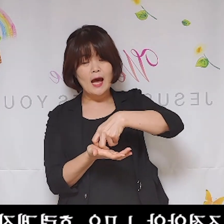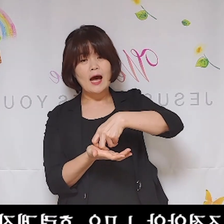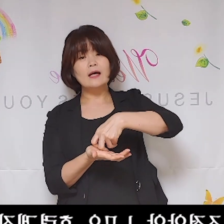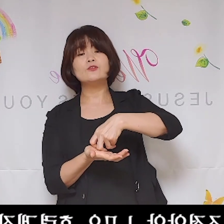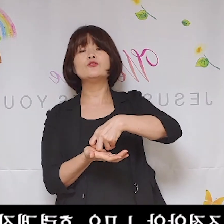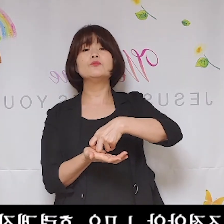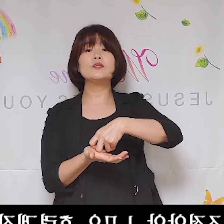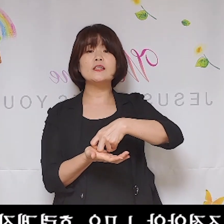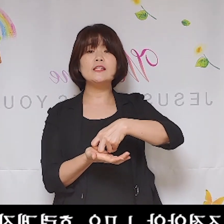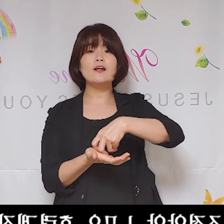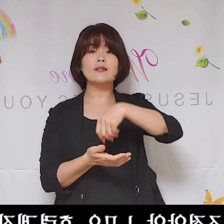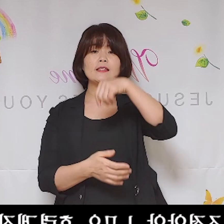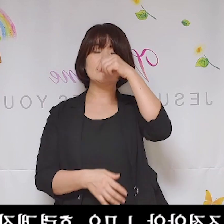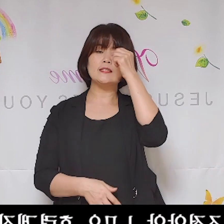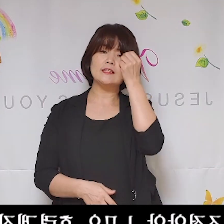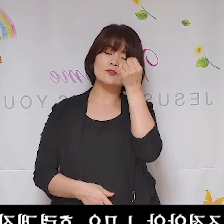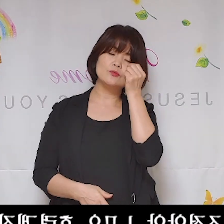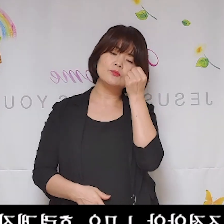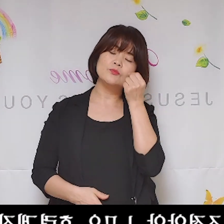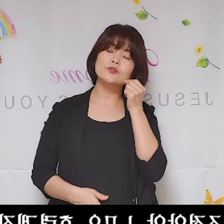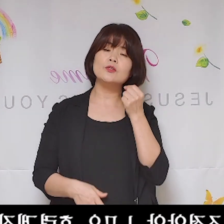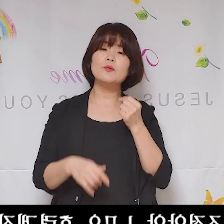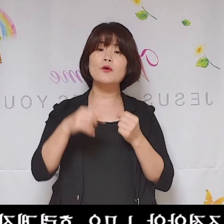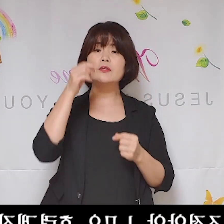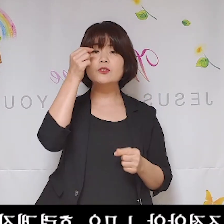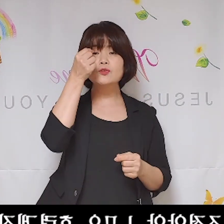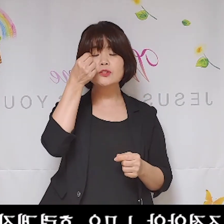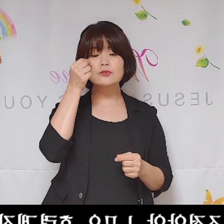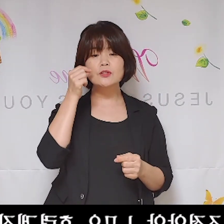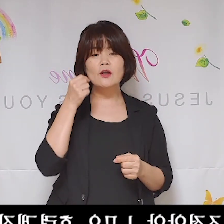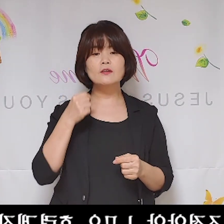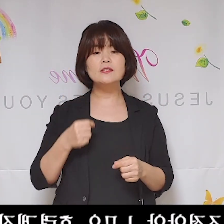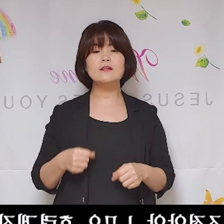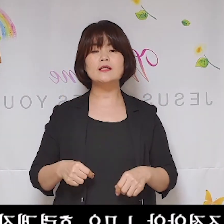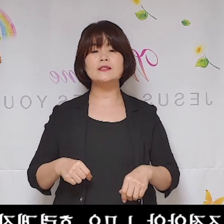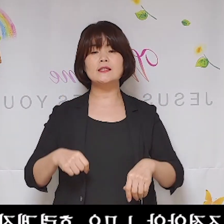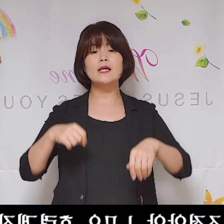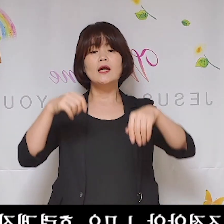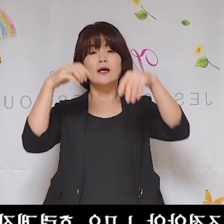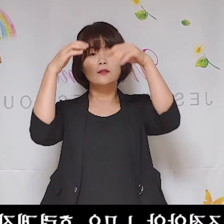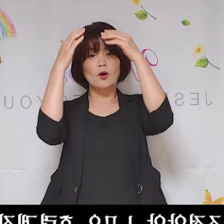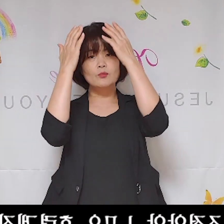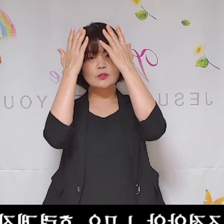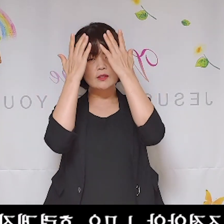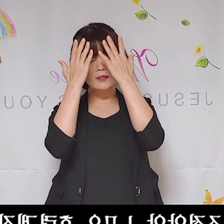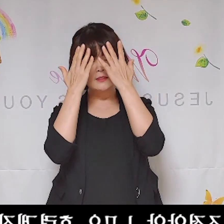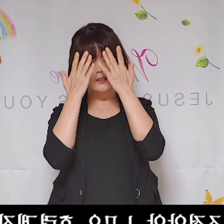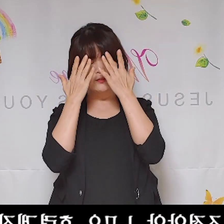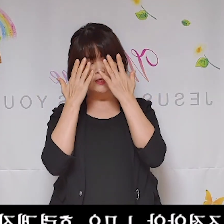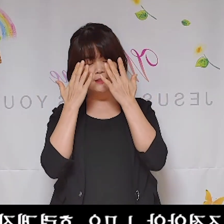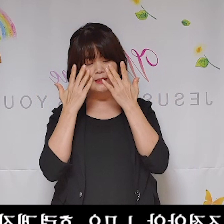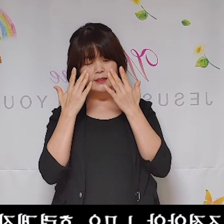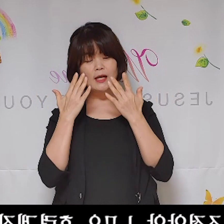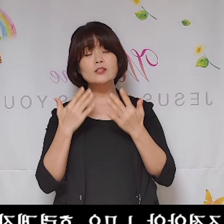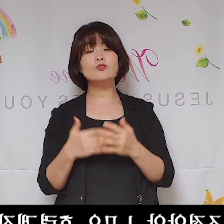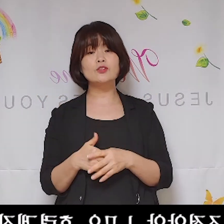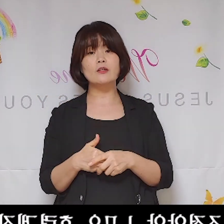주저앉아. 눈물을 흘렸겠지. 눈물 표현해 주시고요. 흘렸겠지. 너무 이렇게 흘렸겠지 하셔도